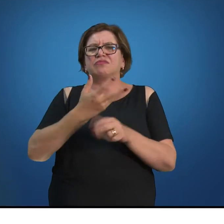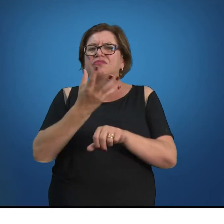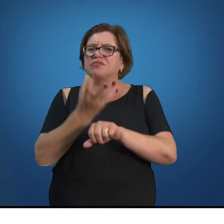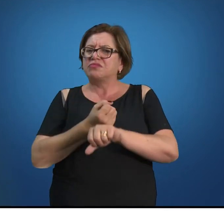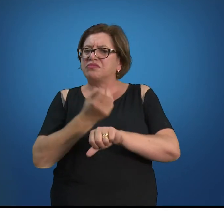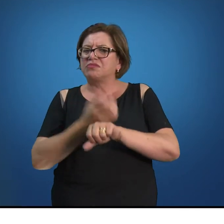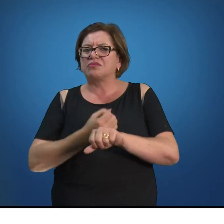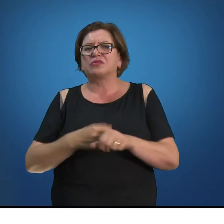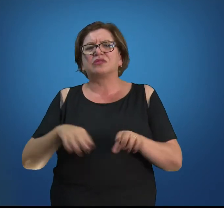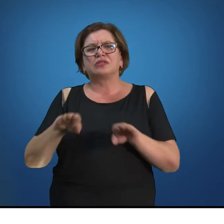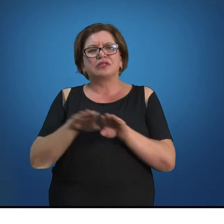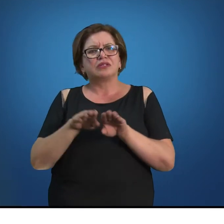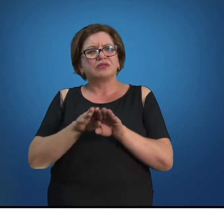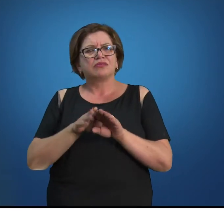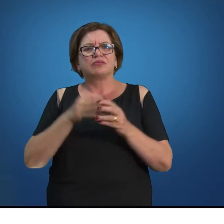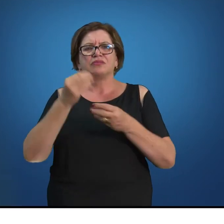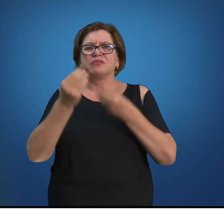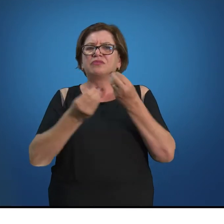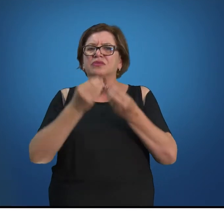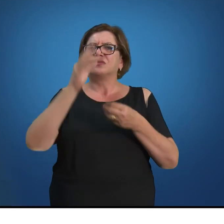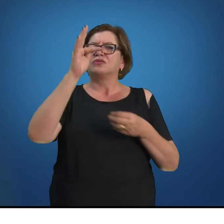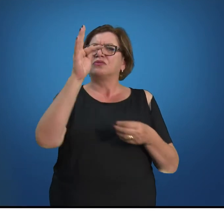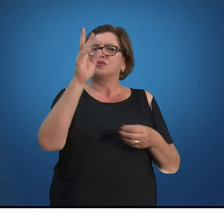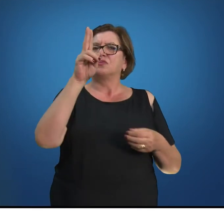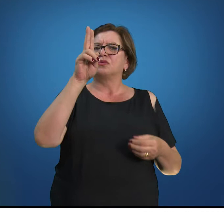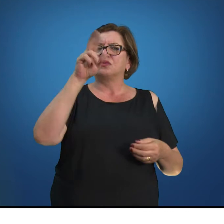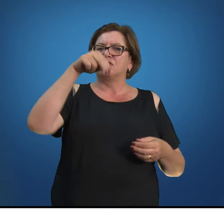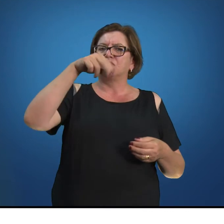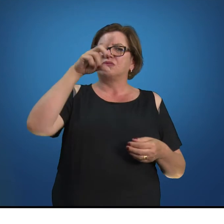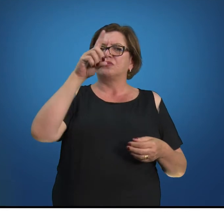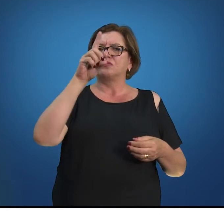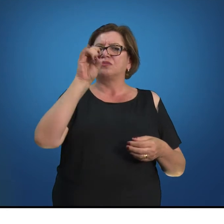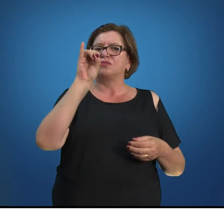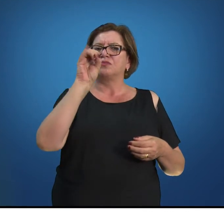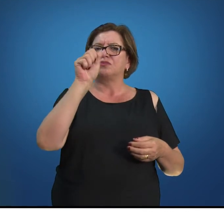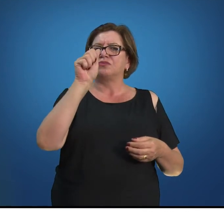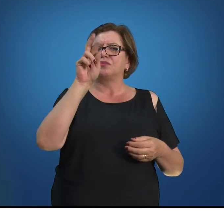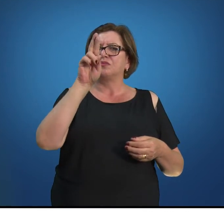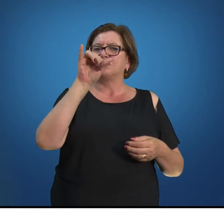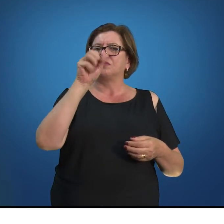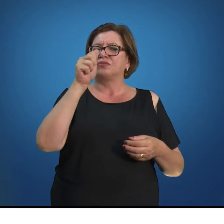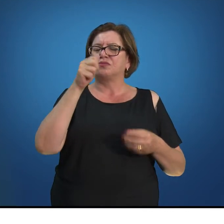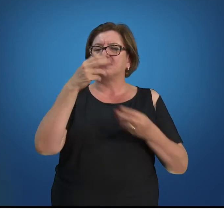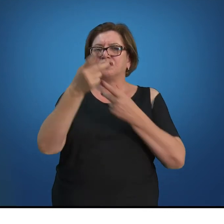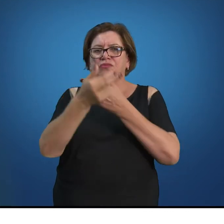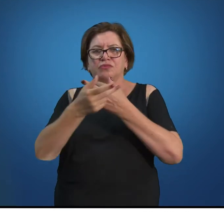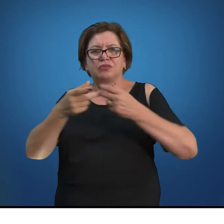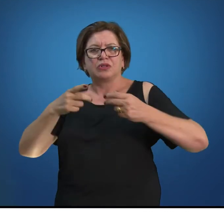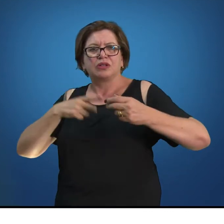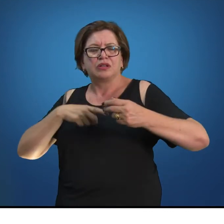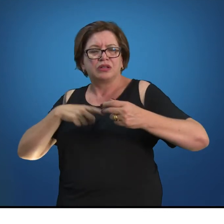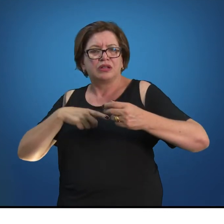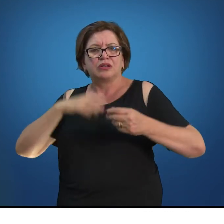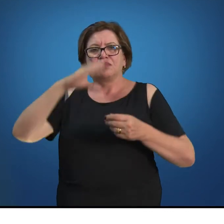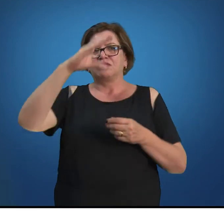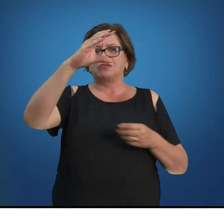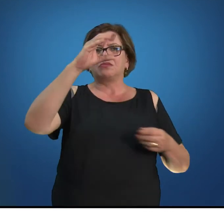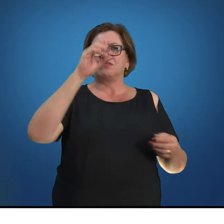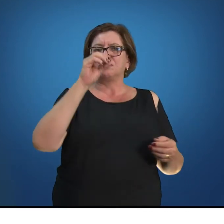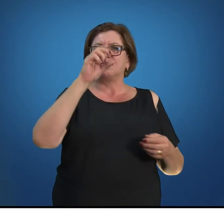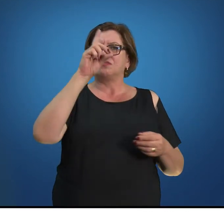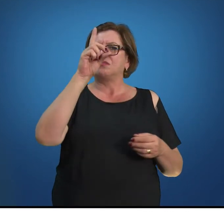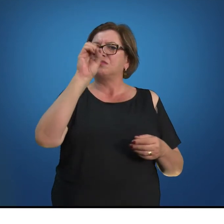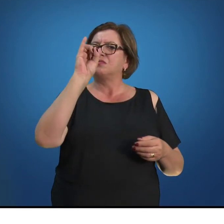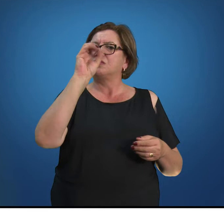regularidade fundiária, que trata-se da titulação do imóvel, que recentemente